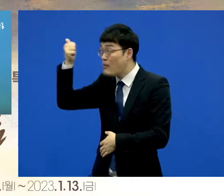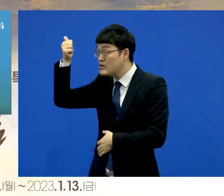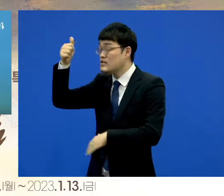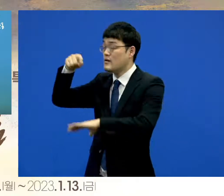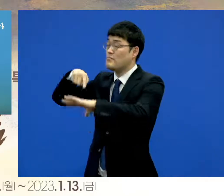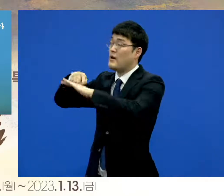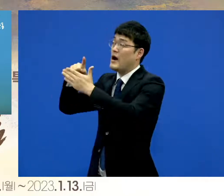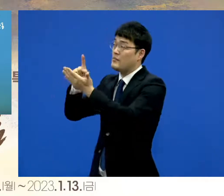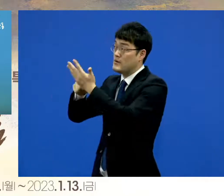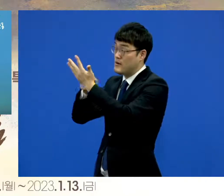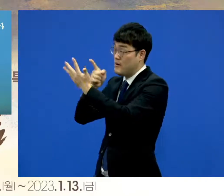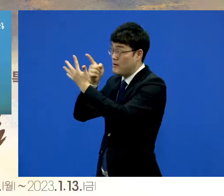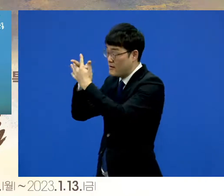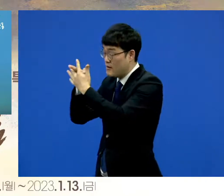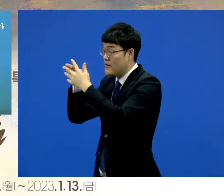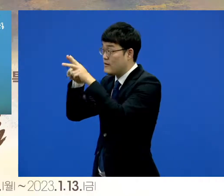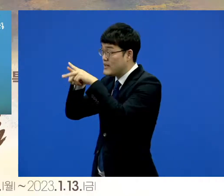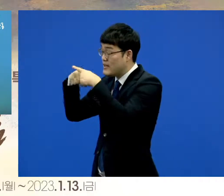않아요.